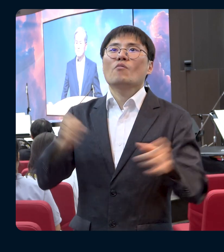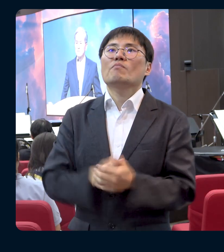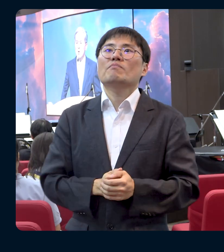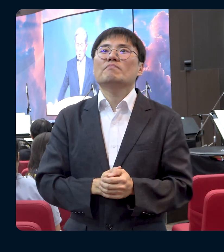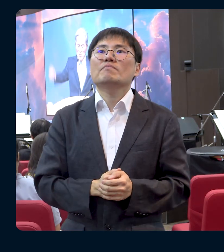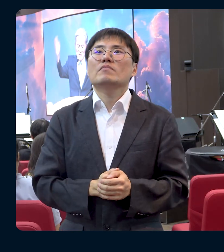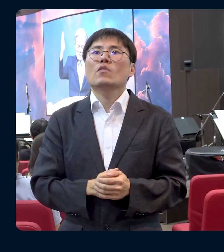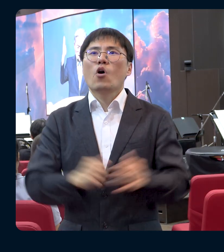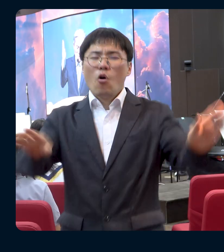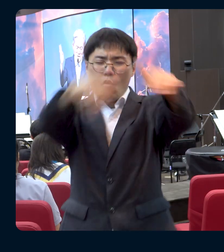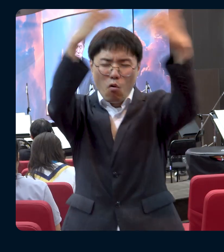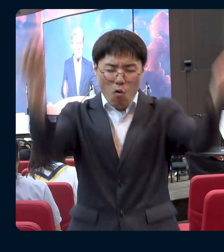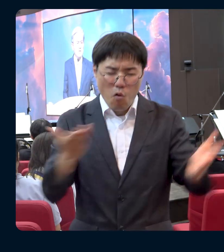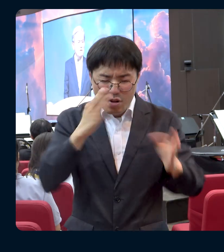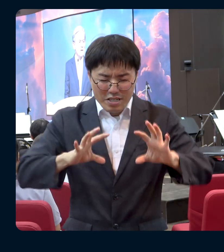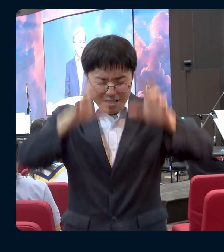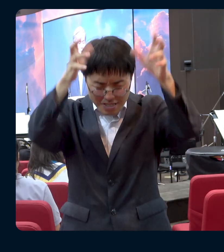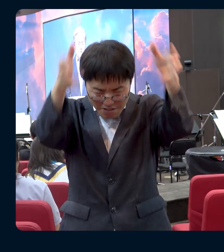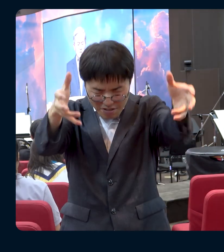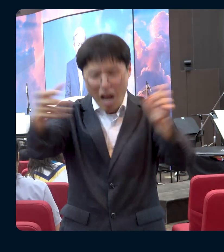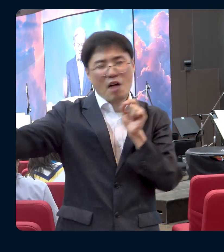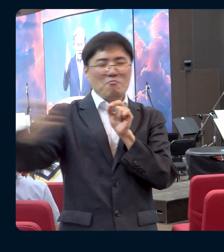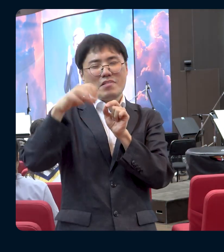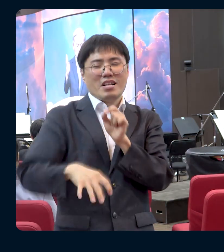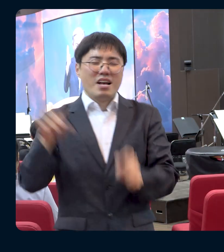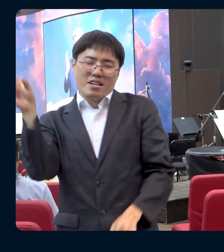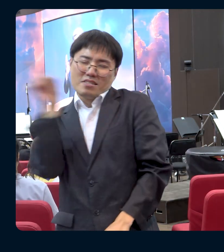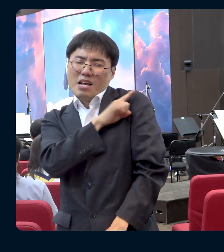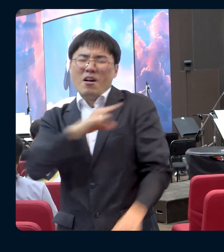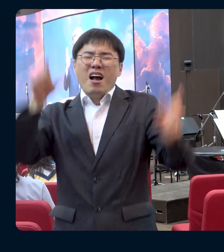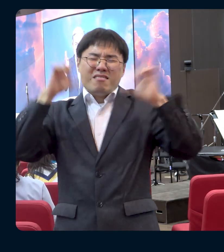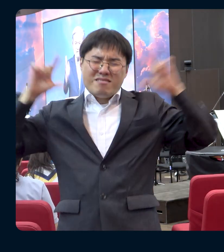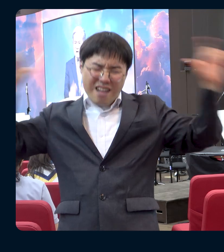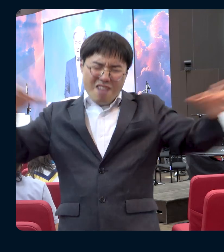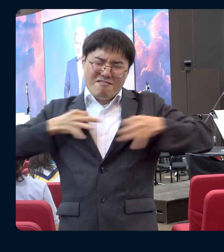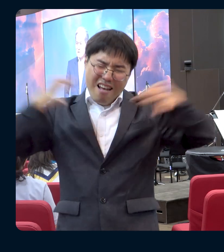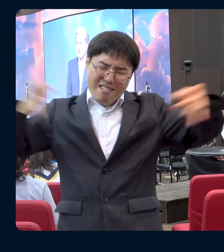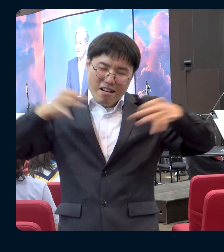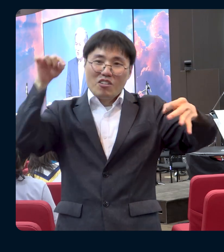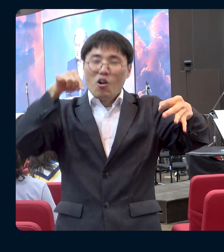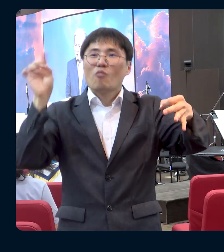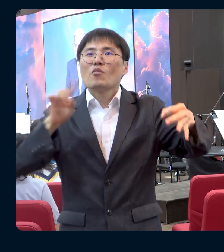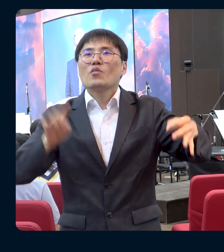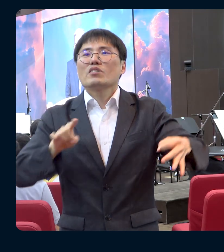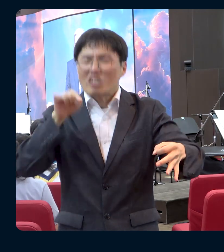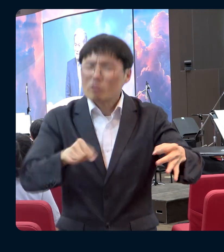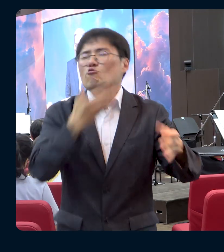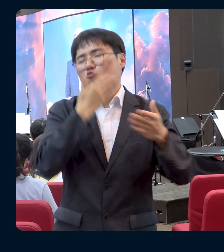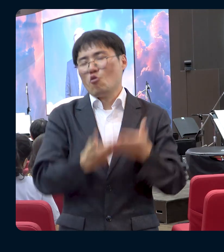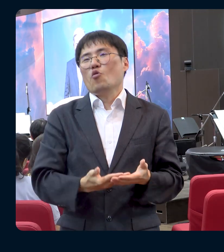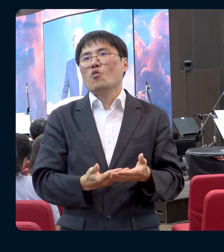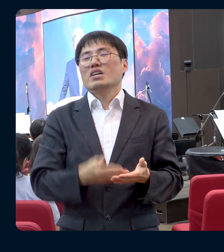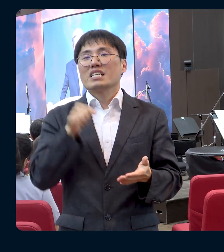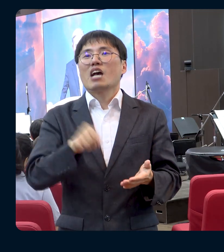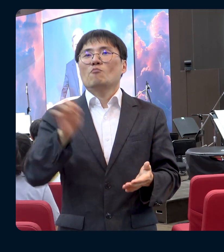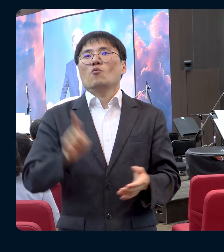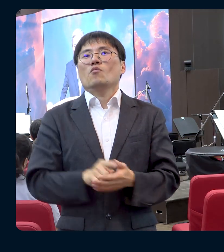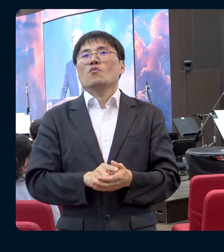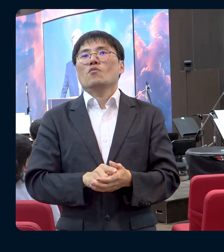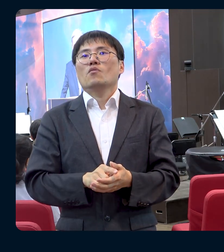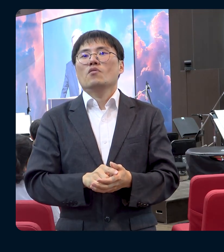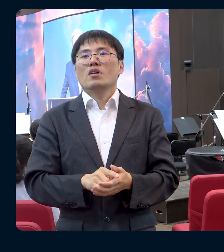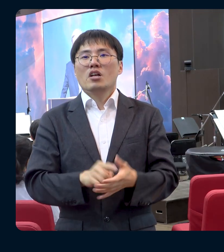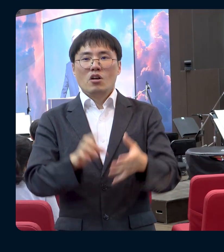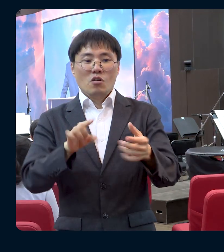무엇인가? 온 이스라엘 앞에서 제일 먼저 외친 것이 무엇인가? 이게 중요합니다. 그게